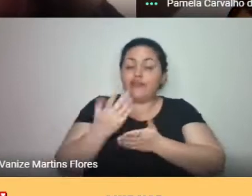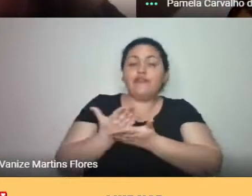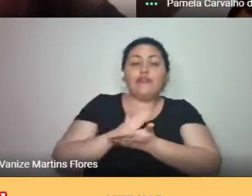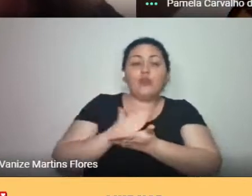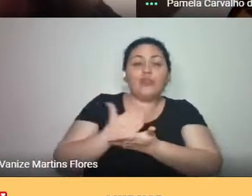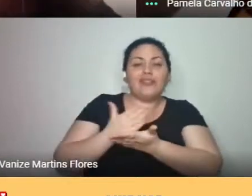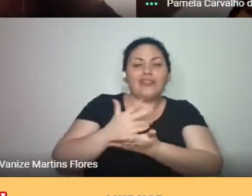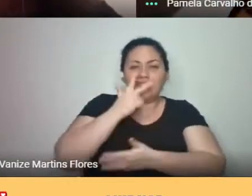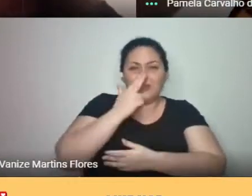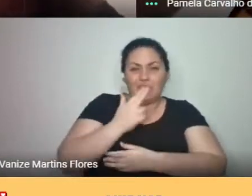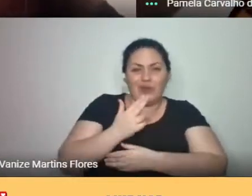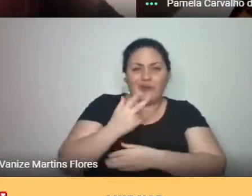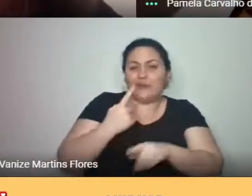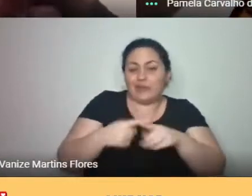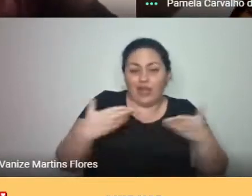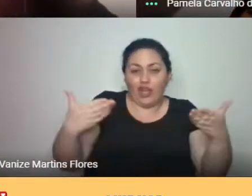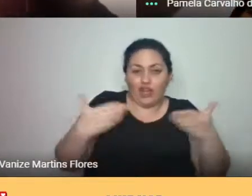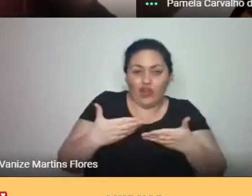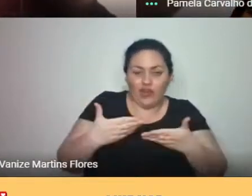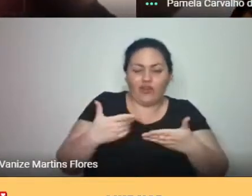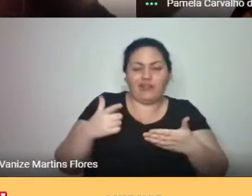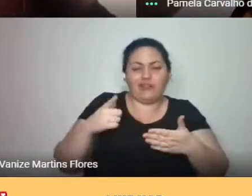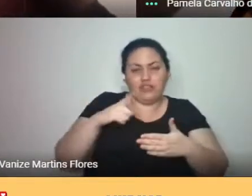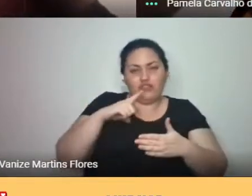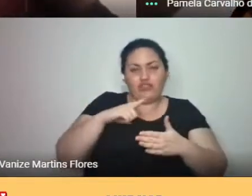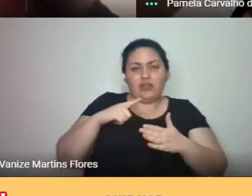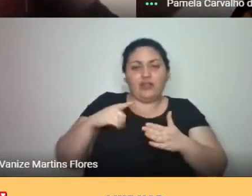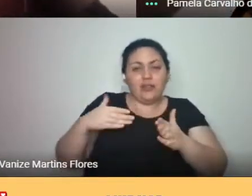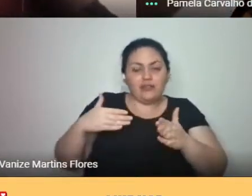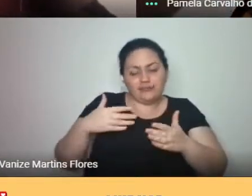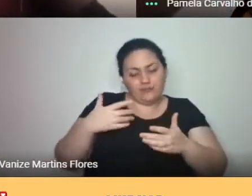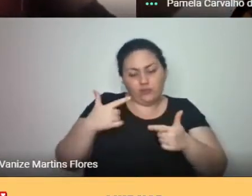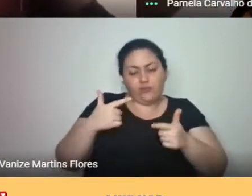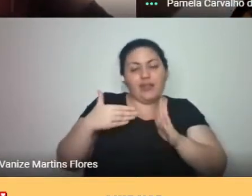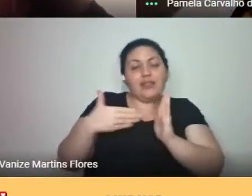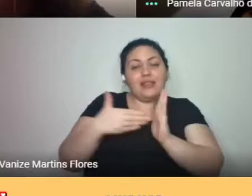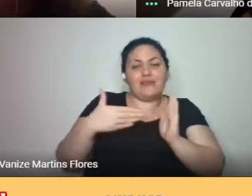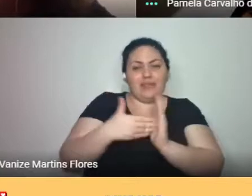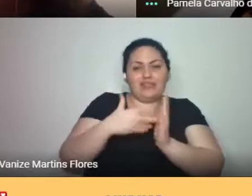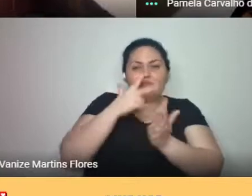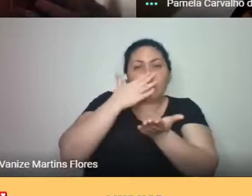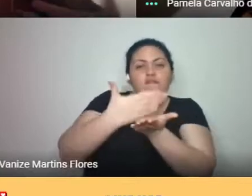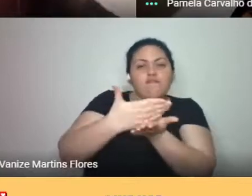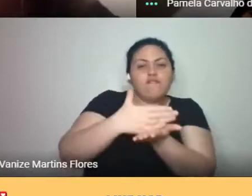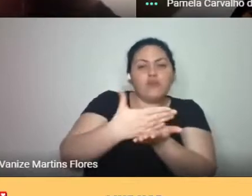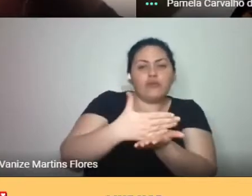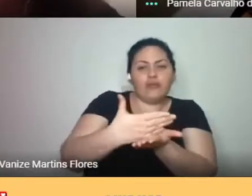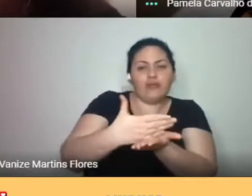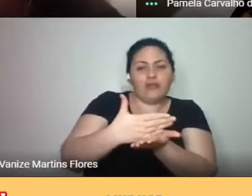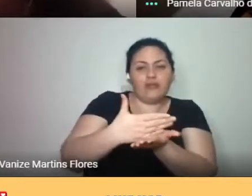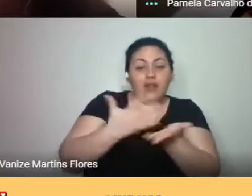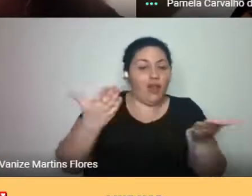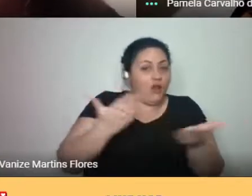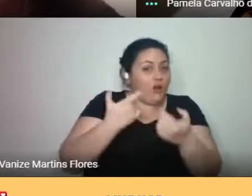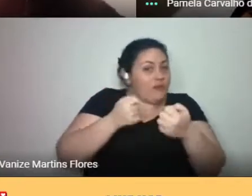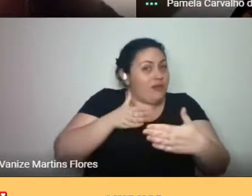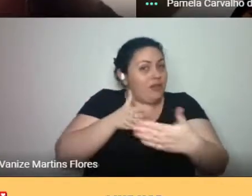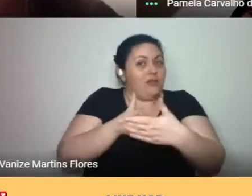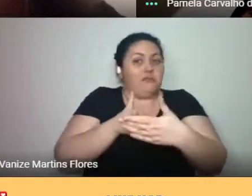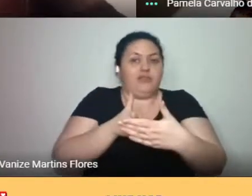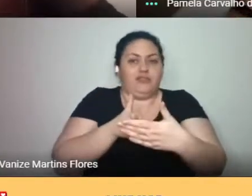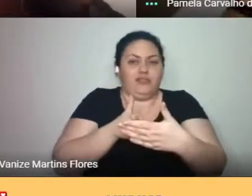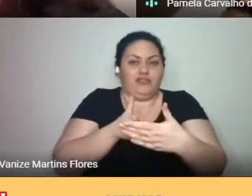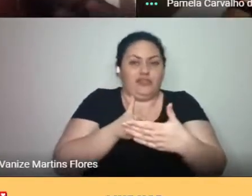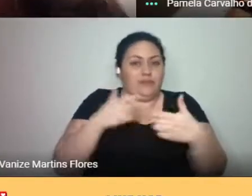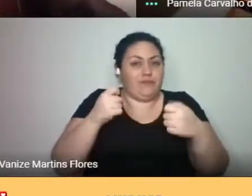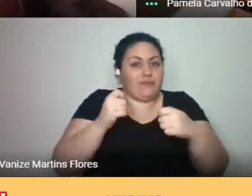gente precisa dar alguns limites, né, bom, parece que esses limites ficam difíceis de ser dados.